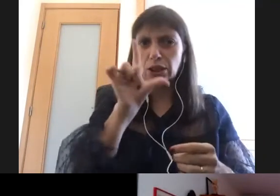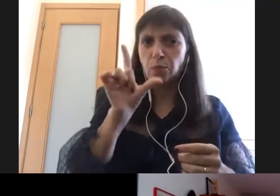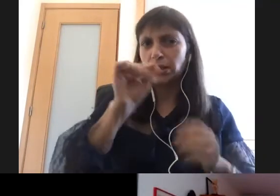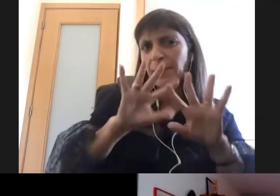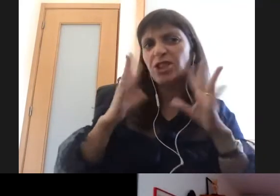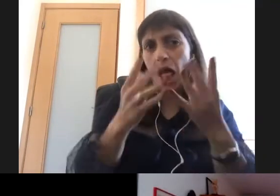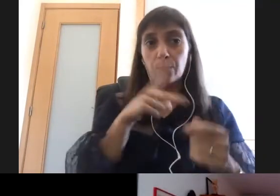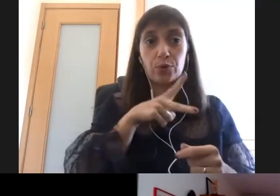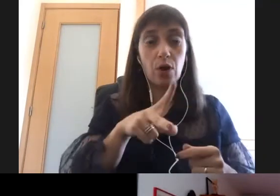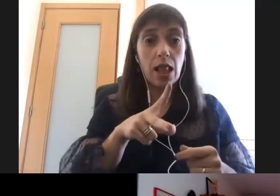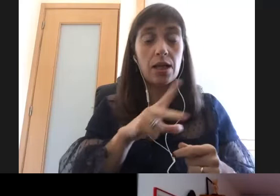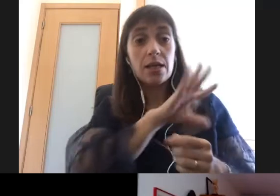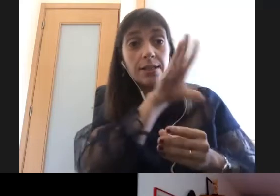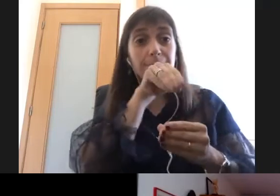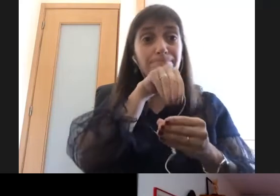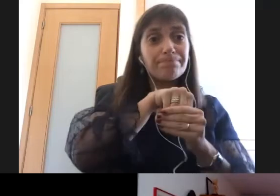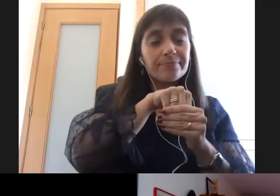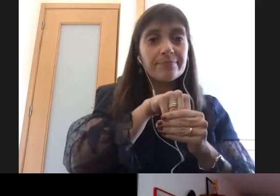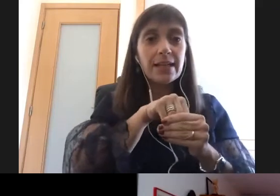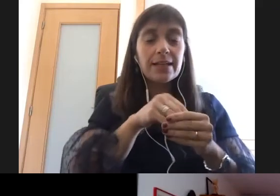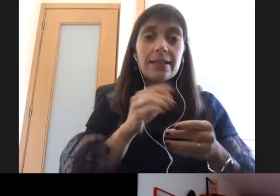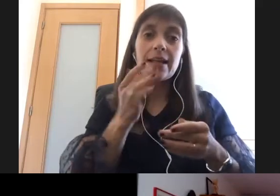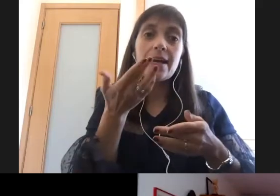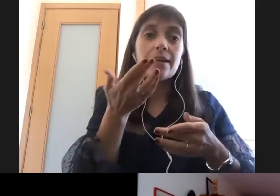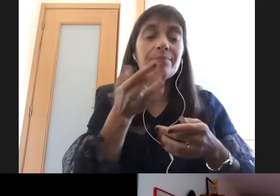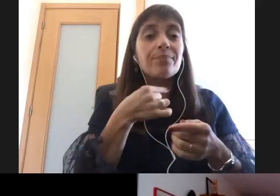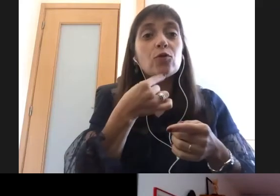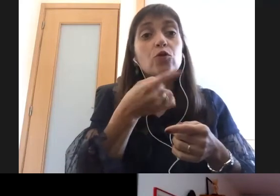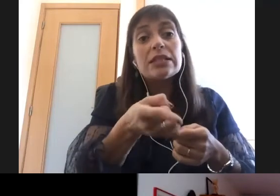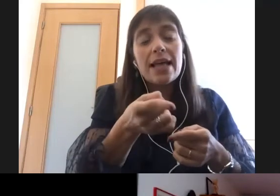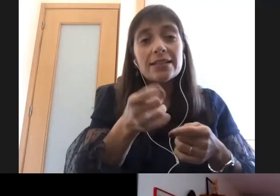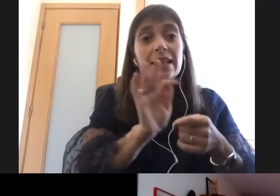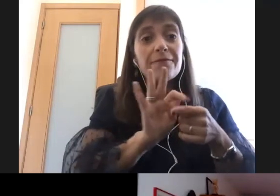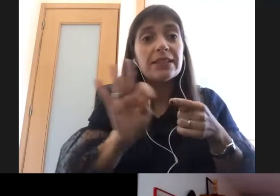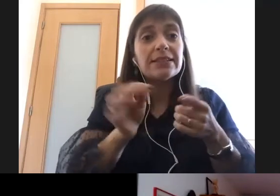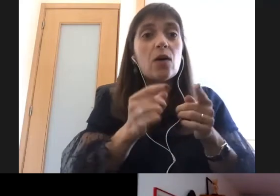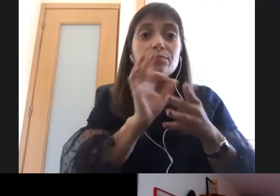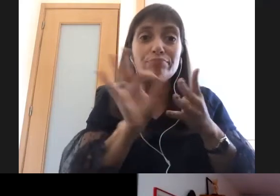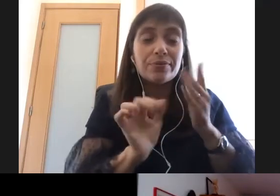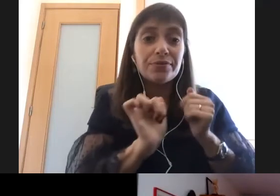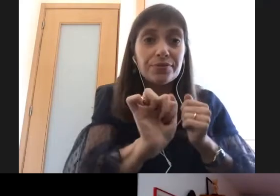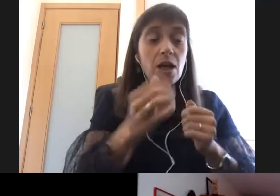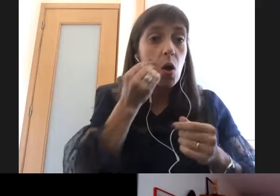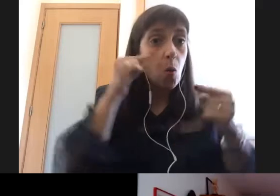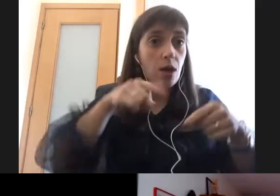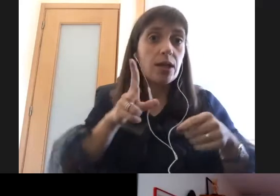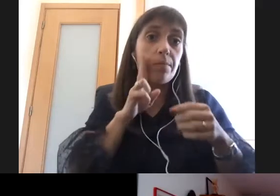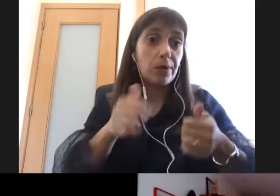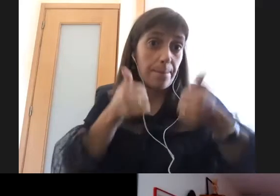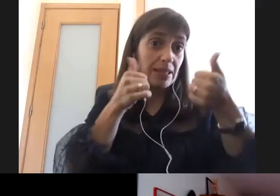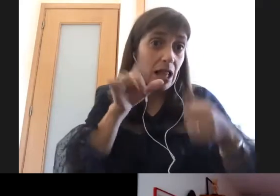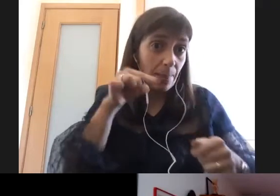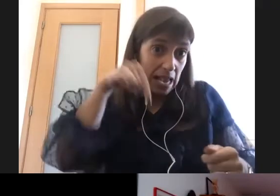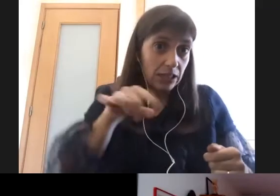que se encaixam muito nessa definição, que é como aqui também é a capital da metrópole,